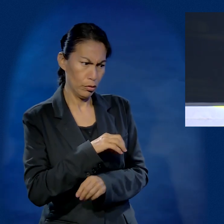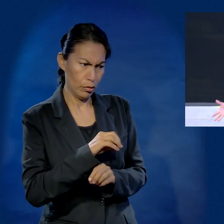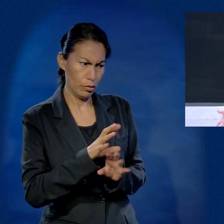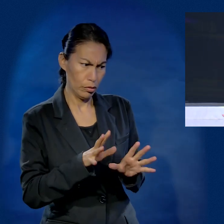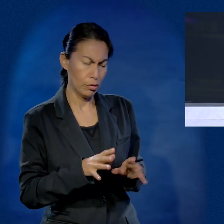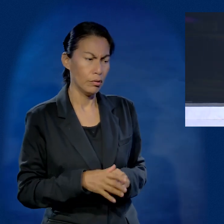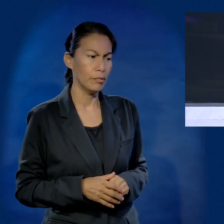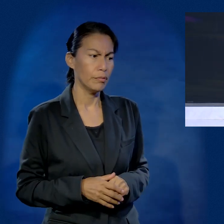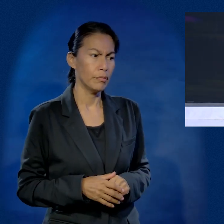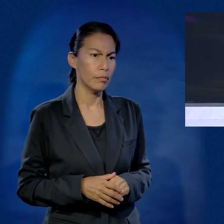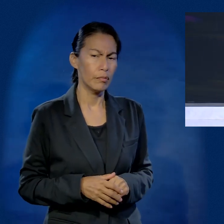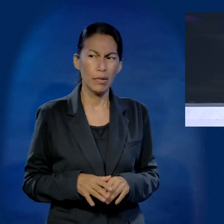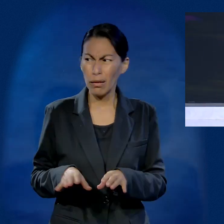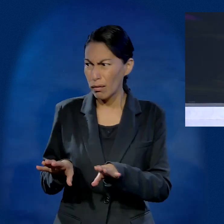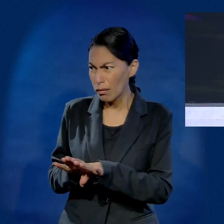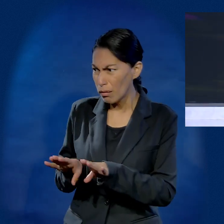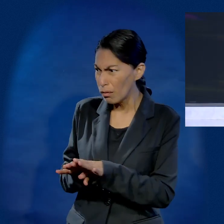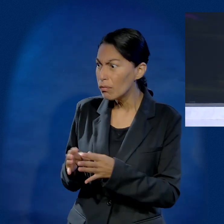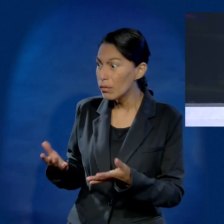¿Y cómo?